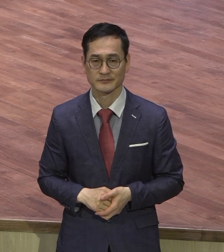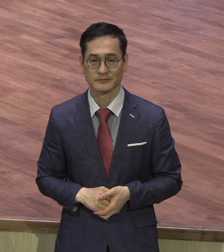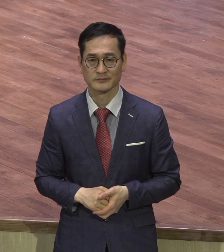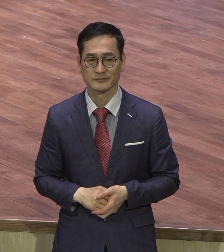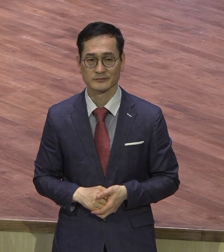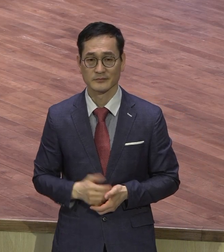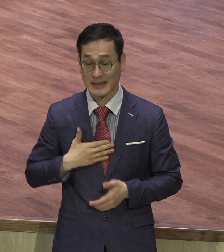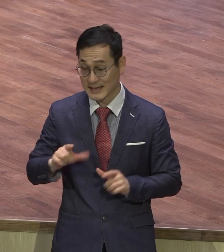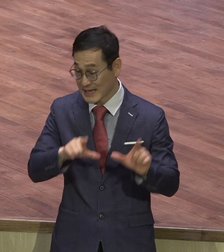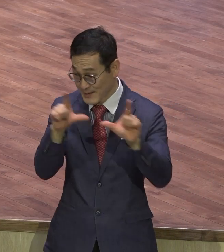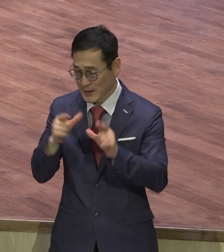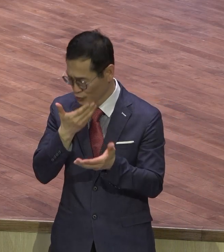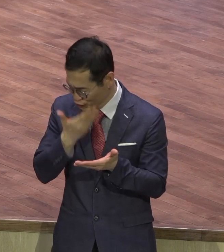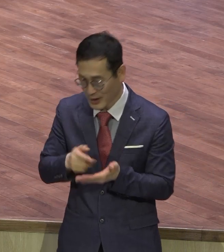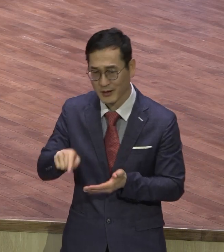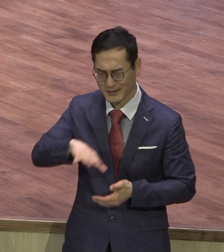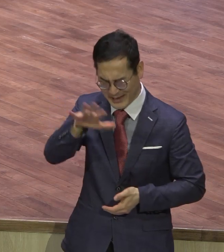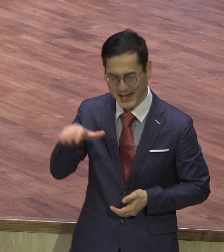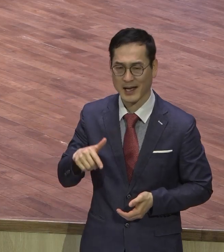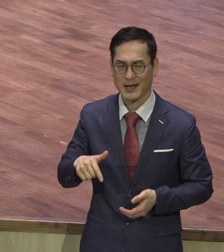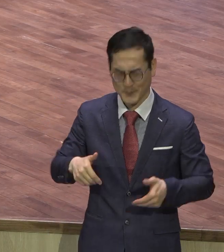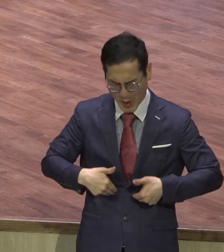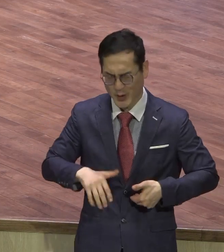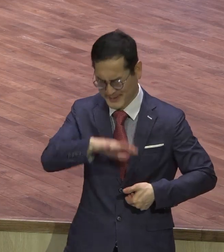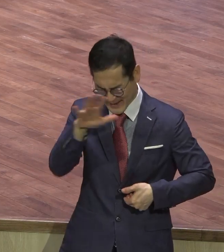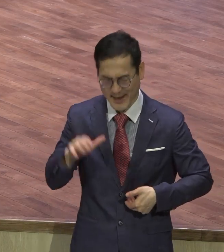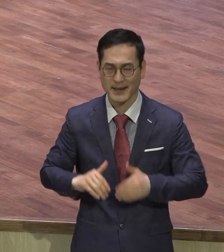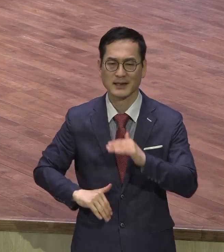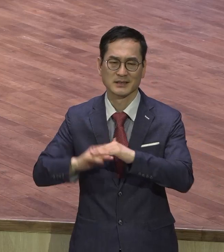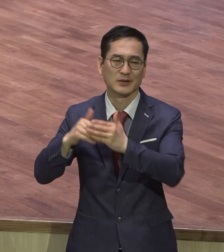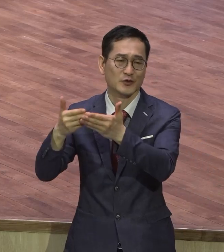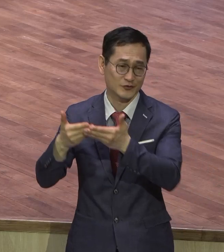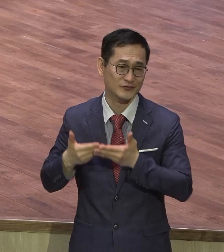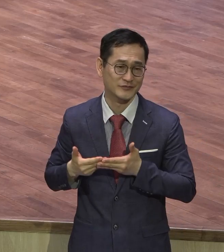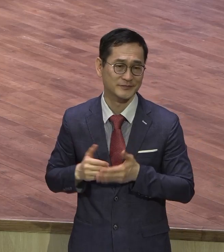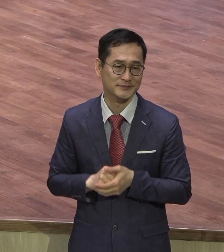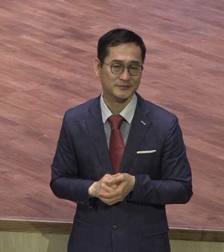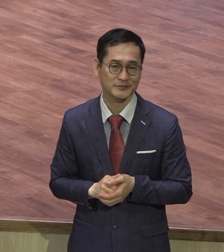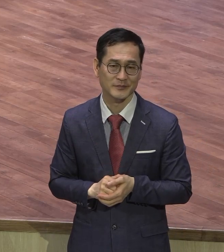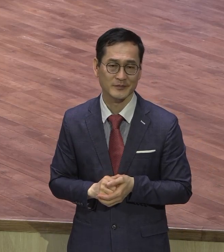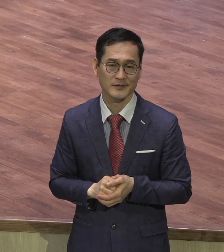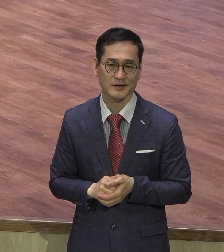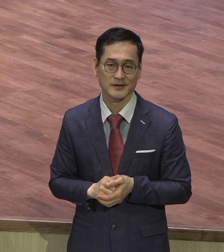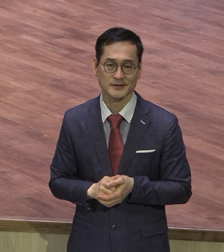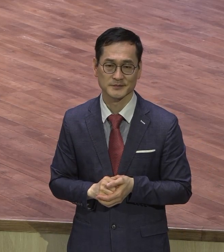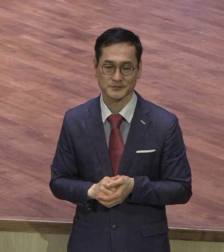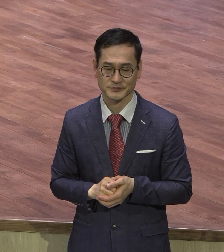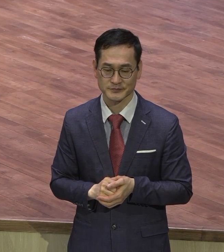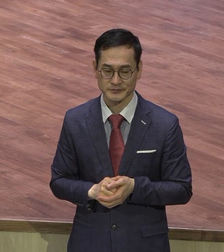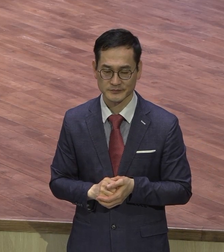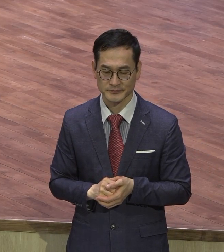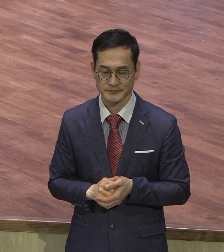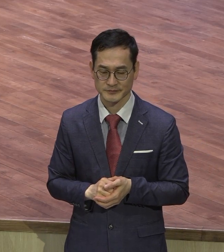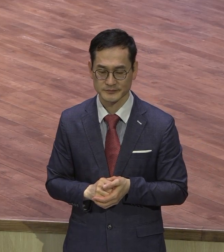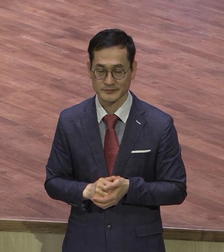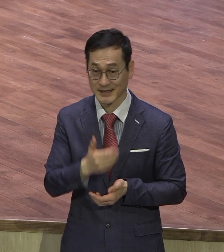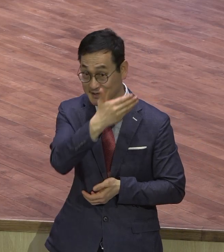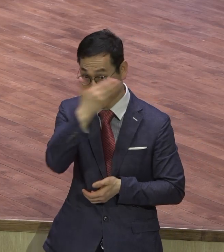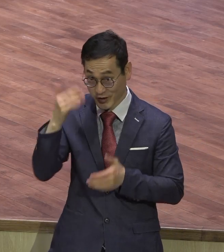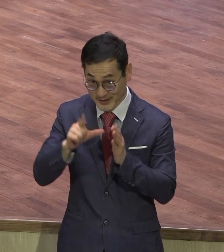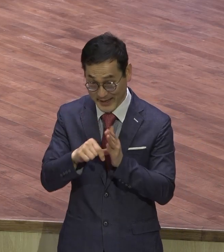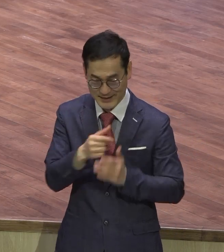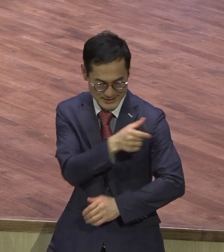체험적으 영혼을 체험적어버린다니까. 이게 25세의 영혼이에요. 그 제가 청년 때, 집사 때, 장로